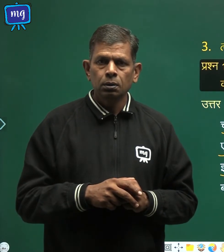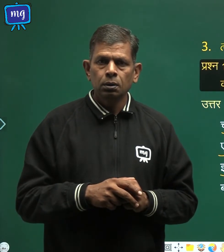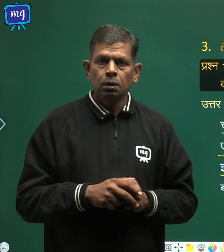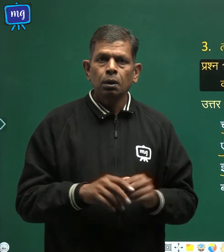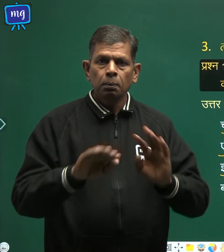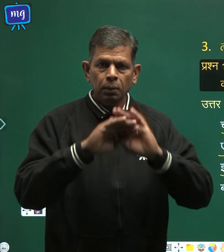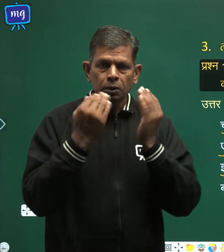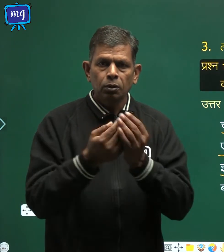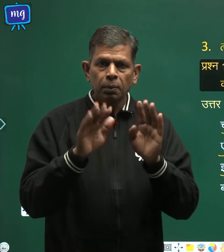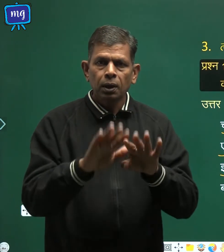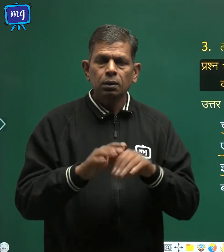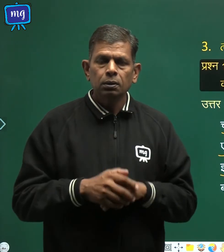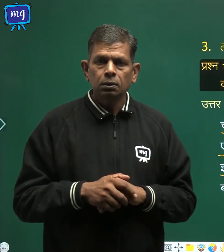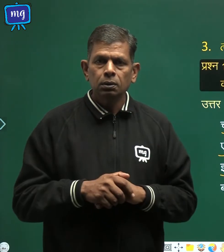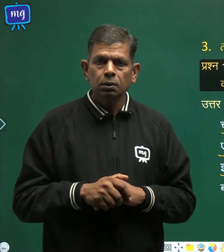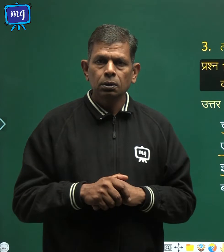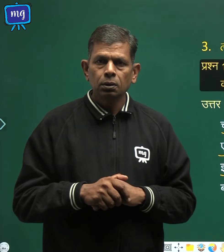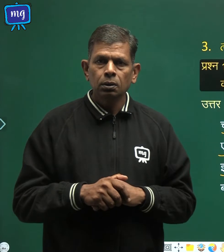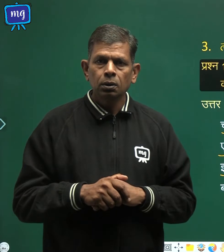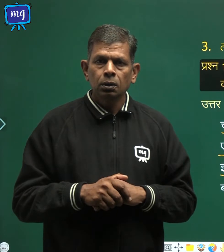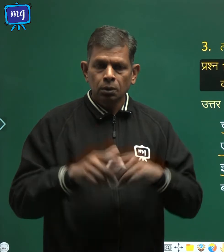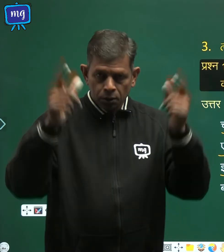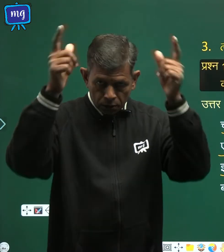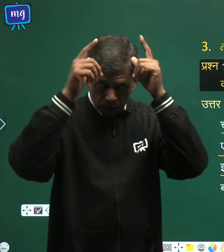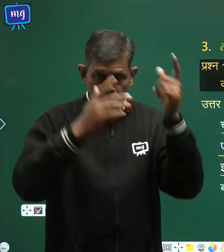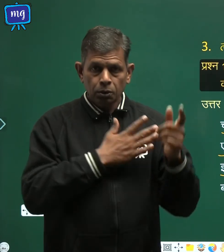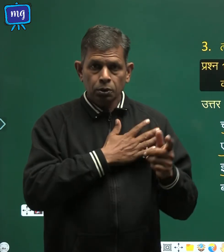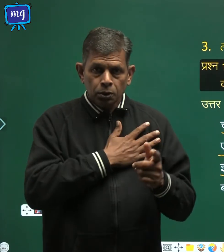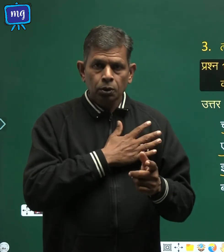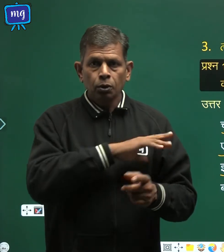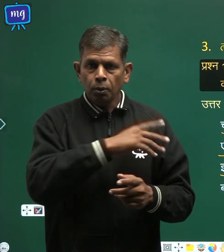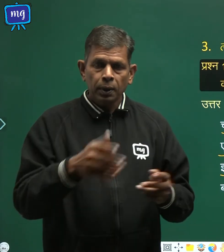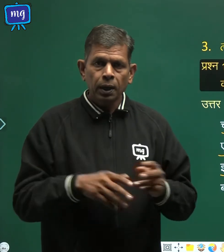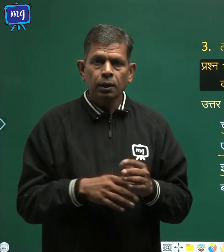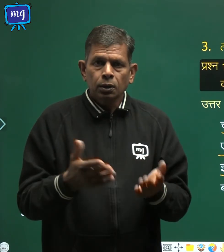पृथ्वी पर जीवों में संतुलन